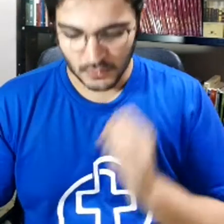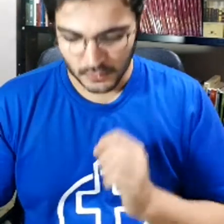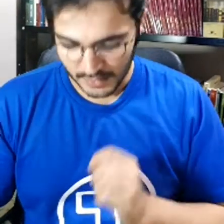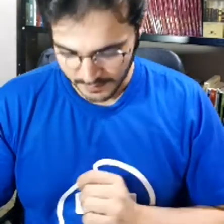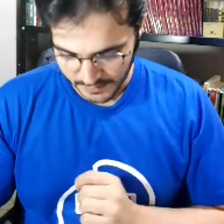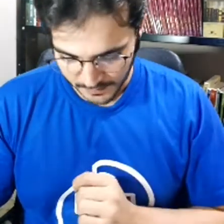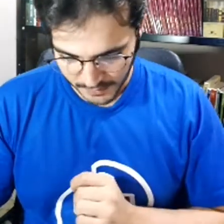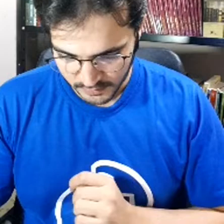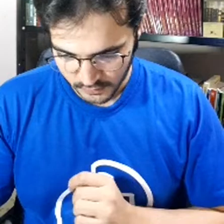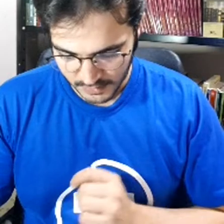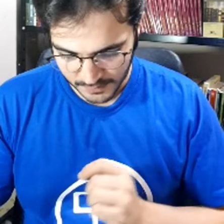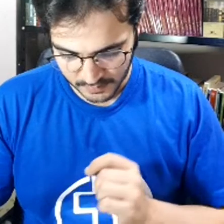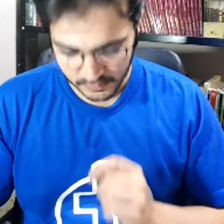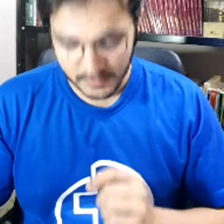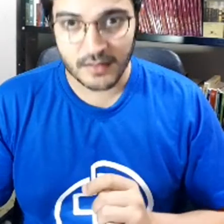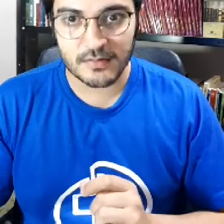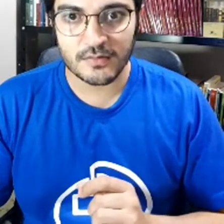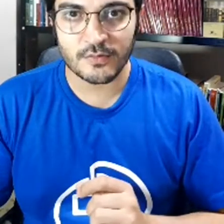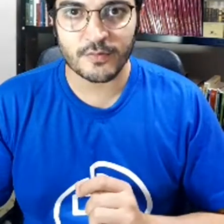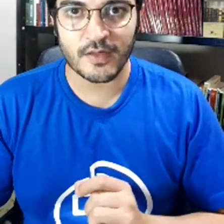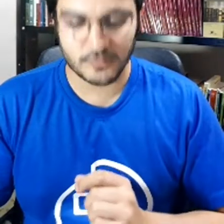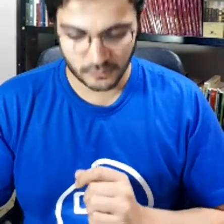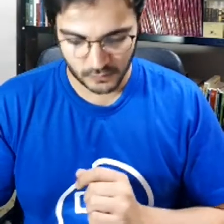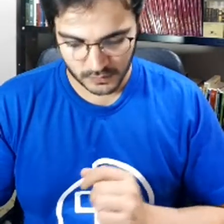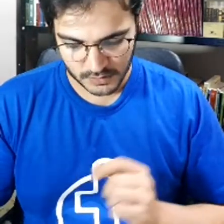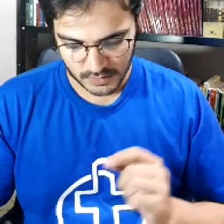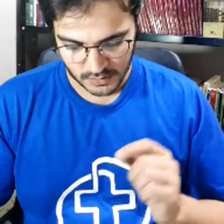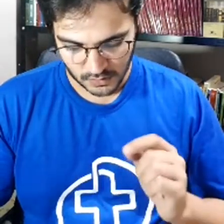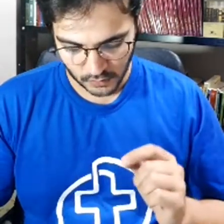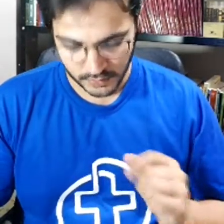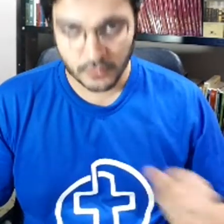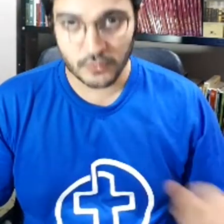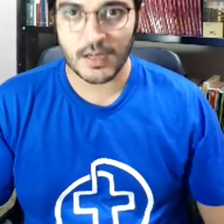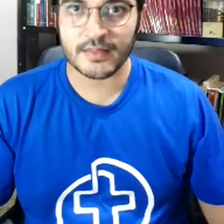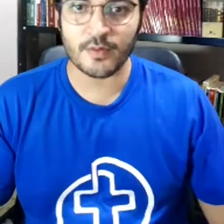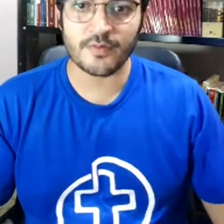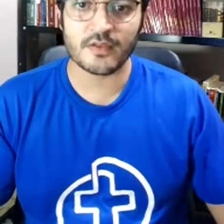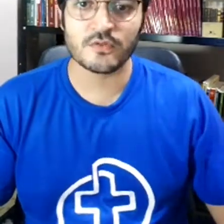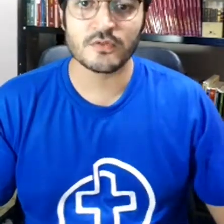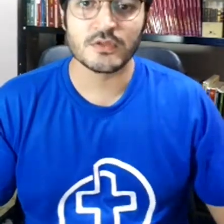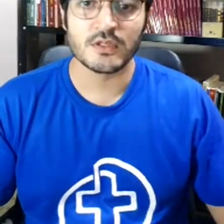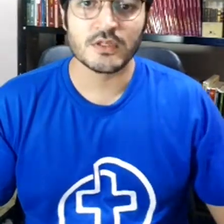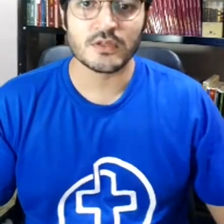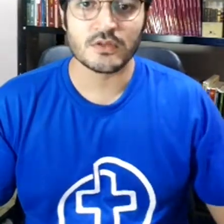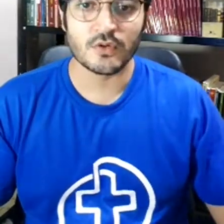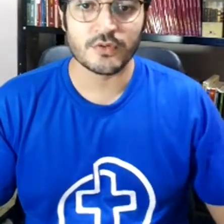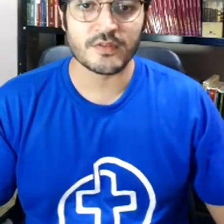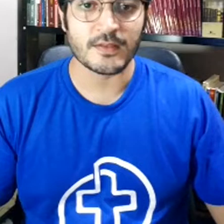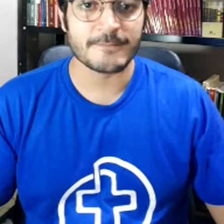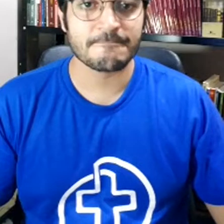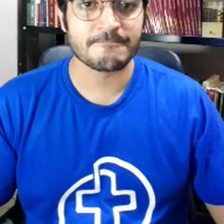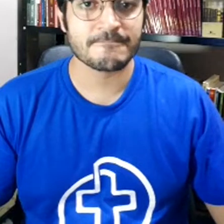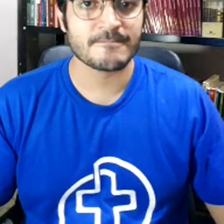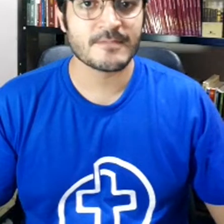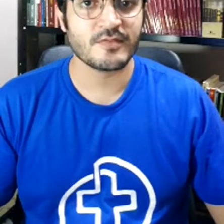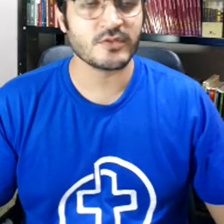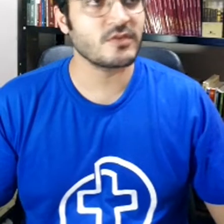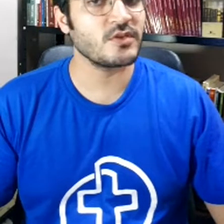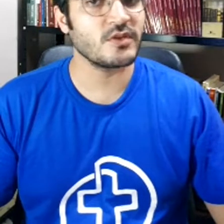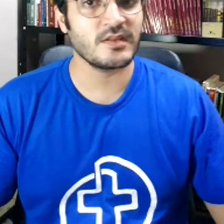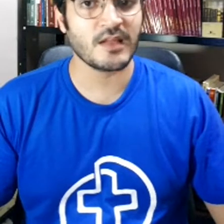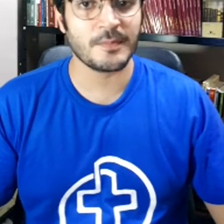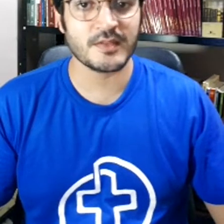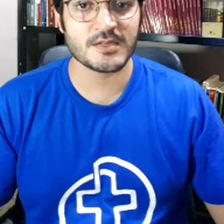Ok, 1 Pedro, capítulo 3, do verso 8 até o verso 12. Falta só